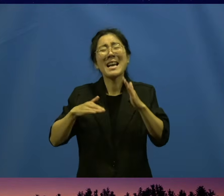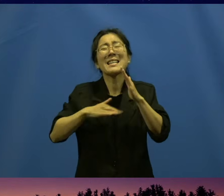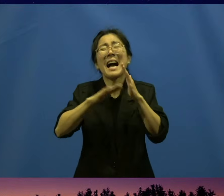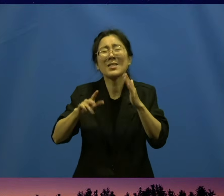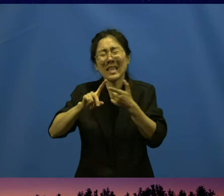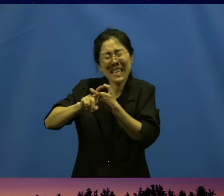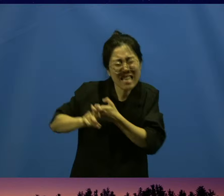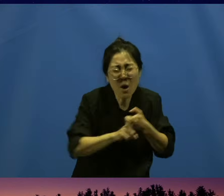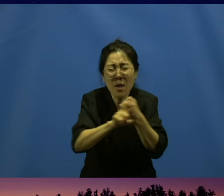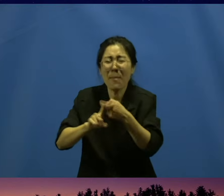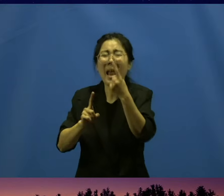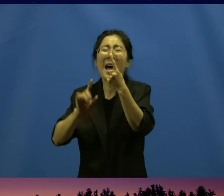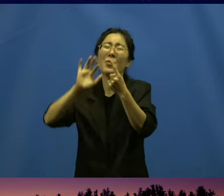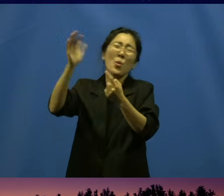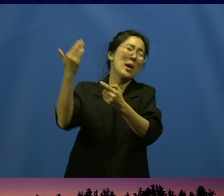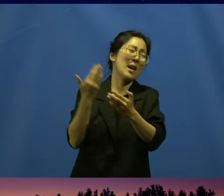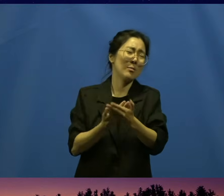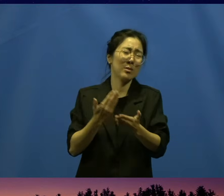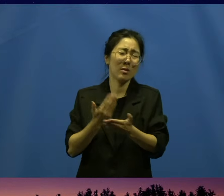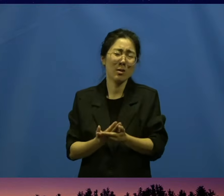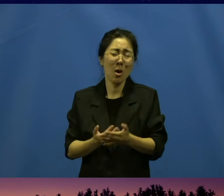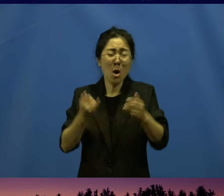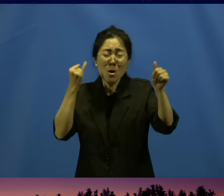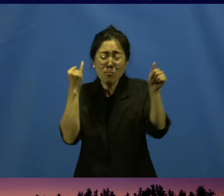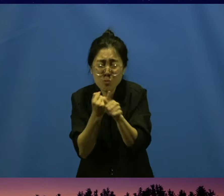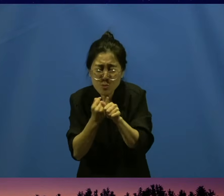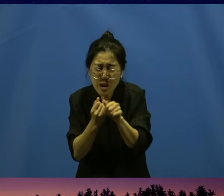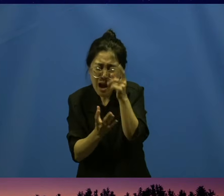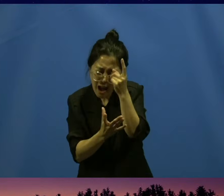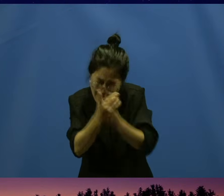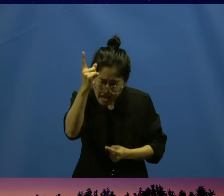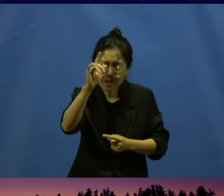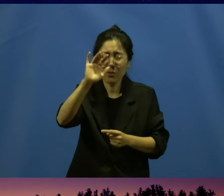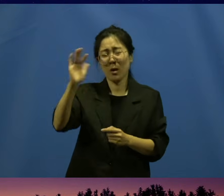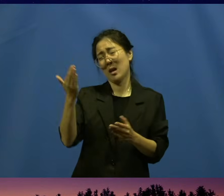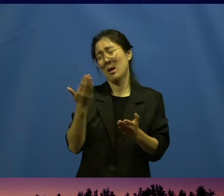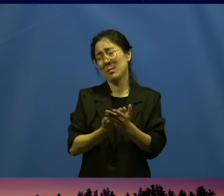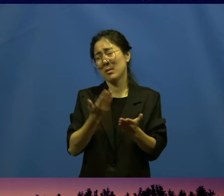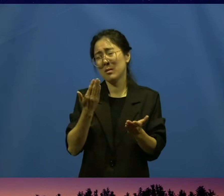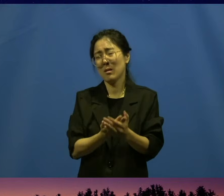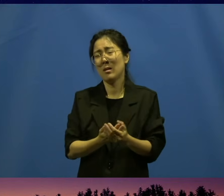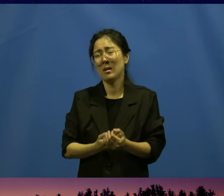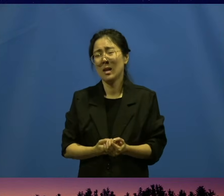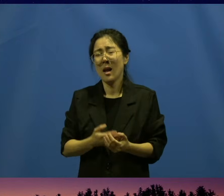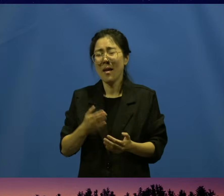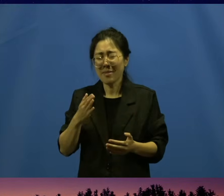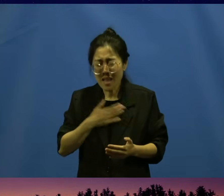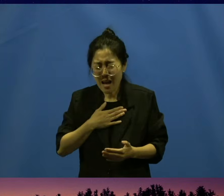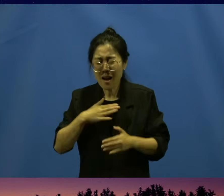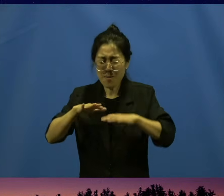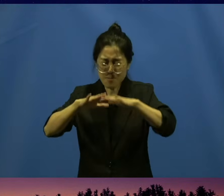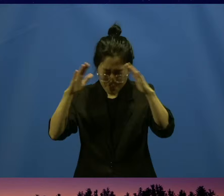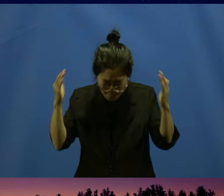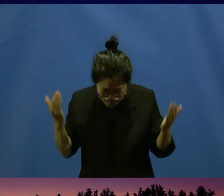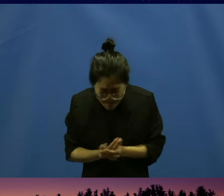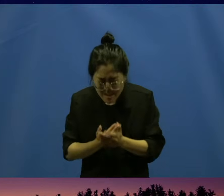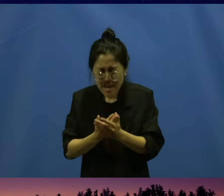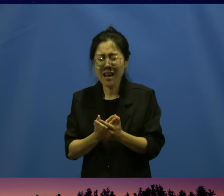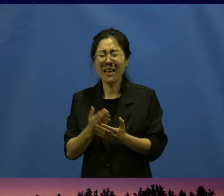하여 주시옵소서. 부부가 하나 되게 하여 주시옵소서. 나를 하나님의